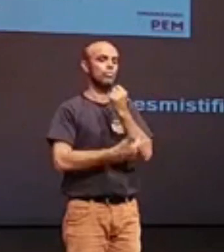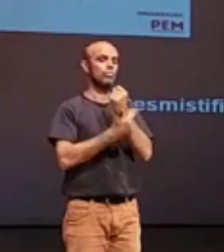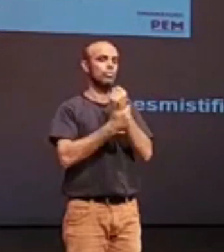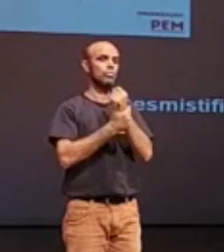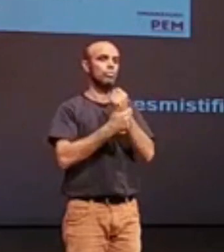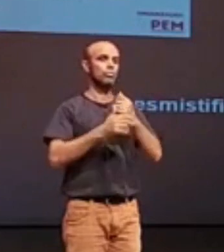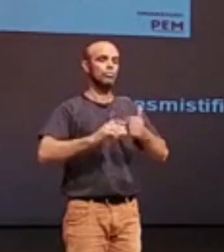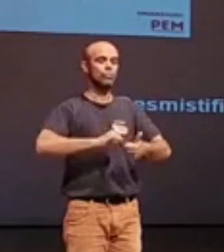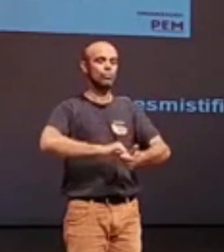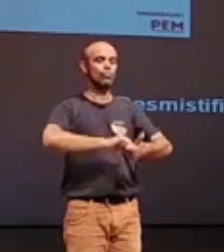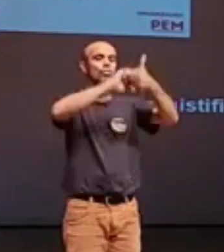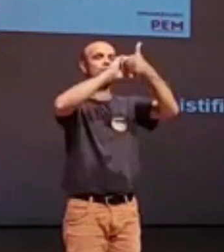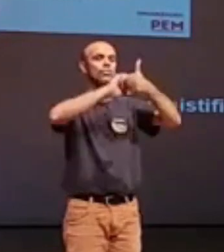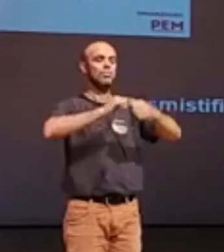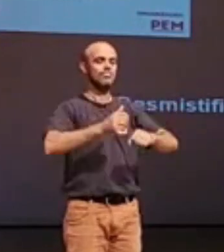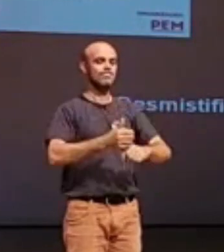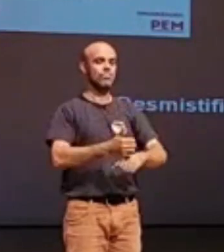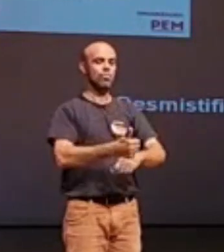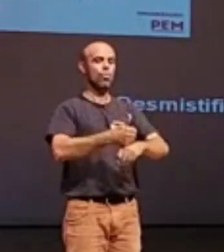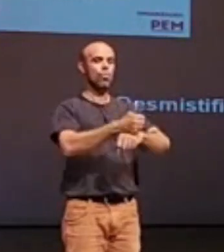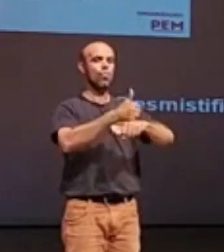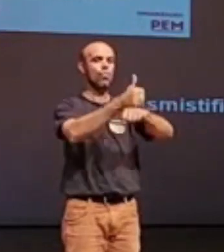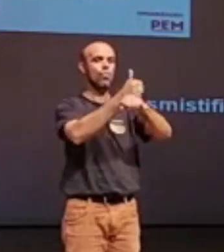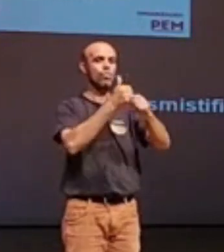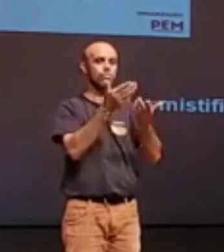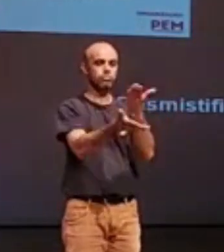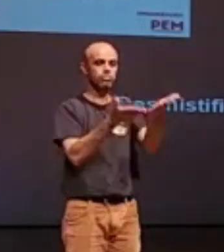ele tenha qualificação para tratá-los.